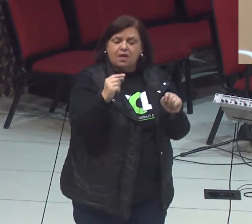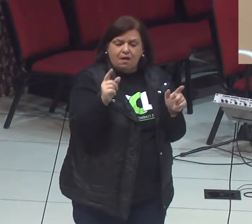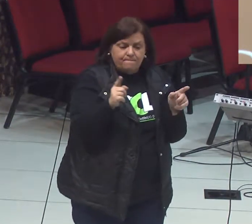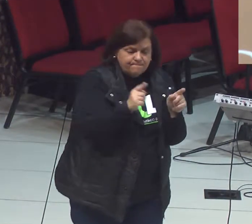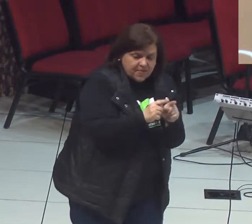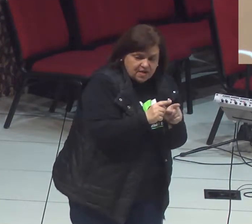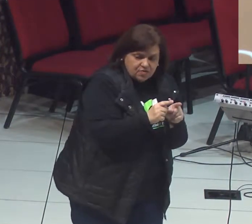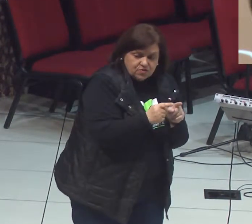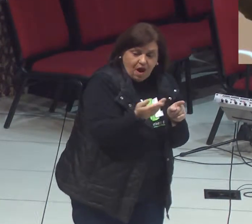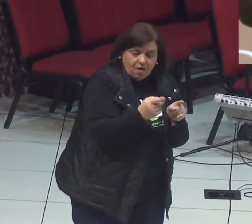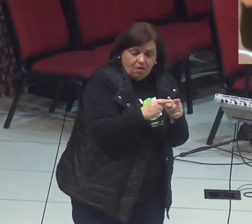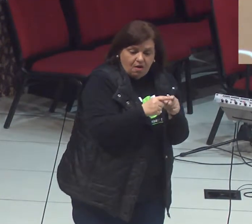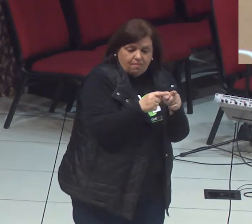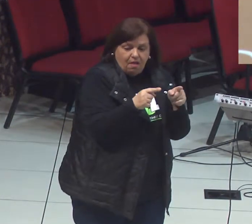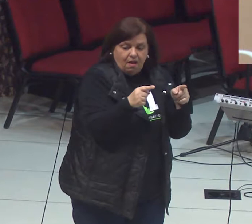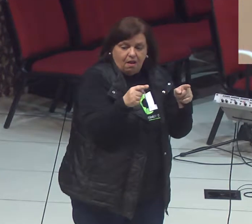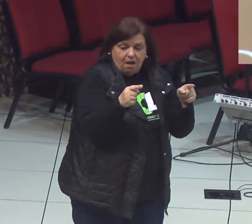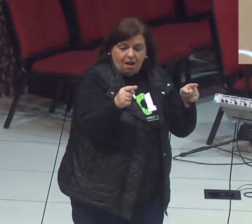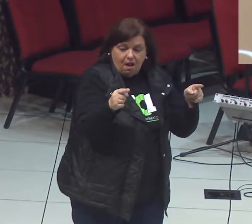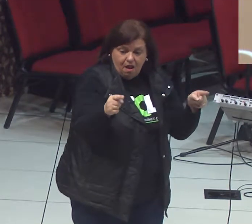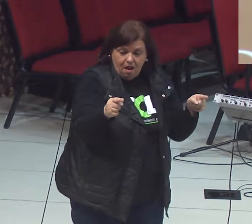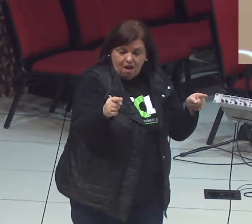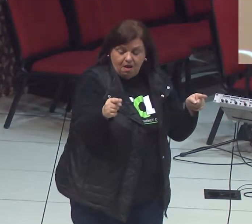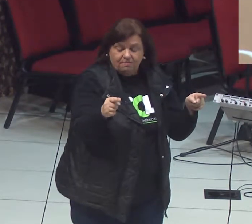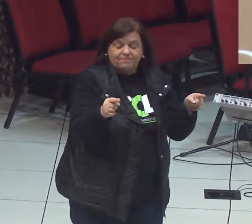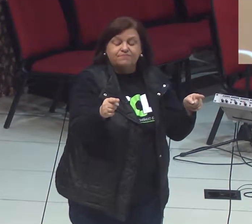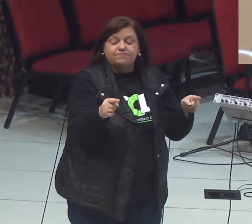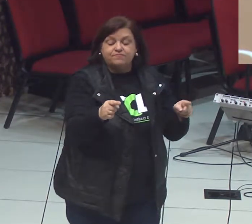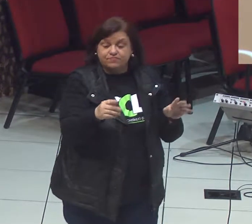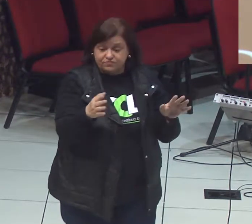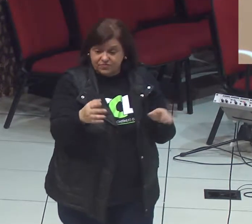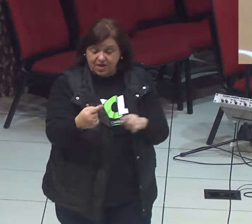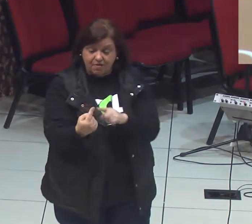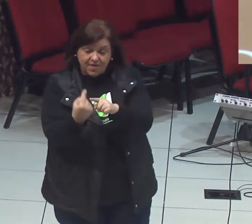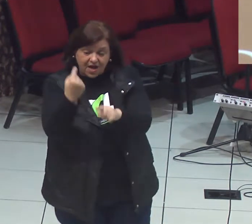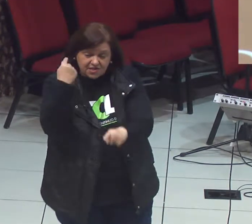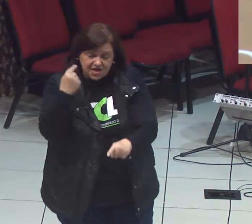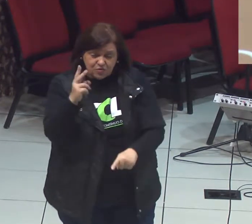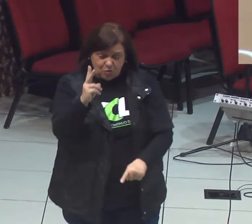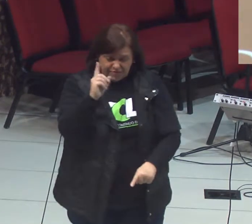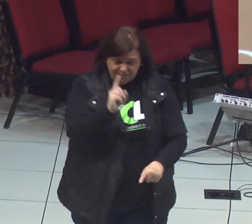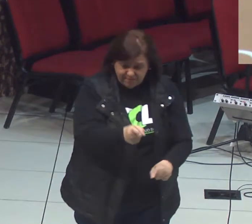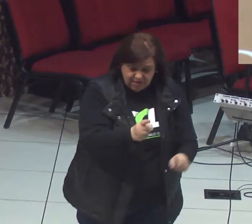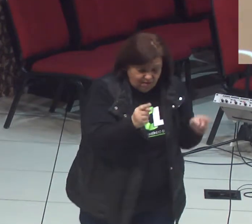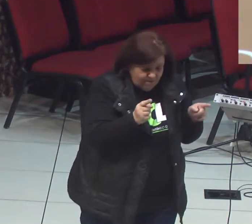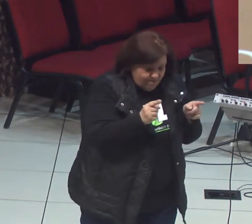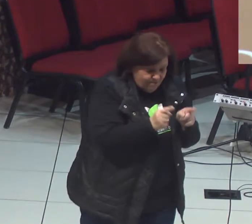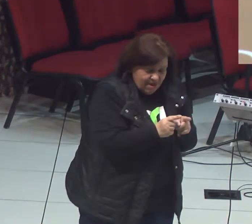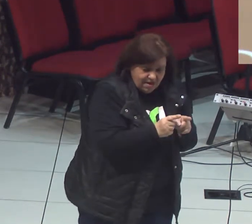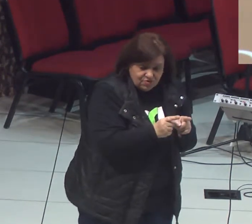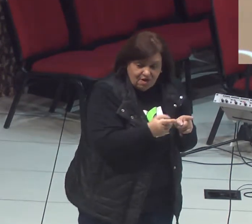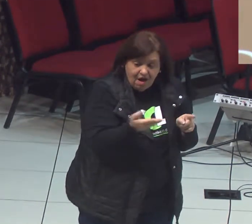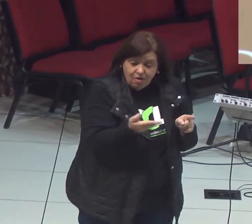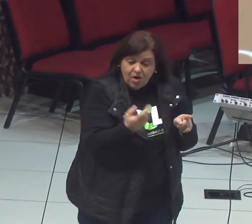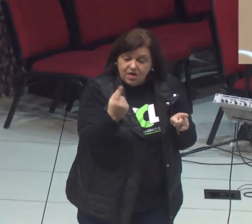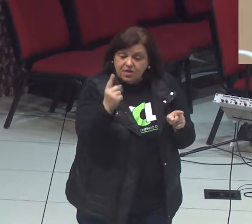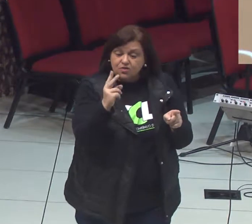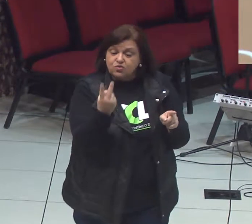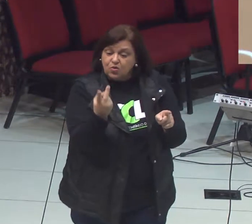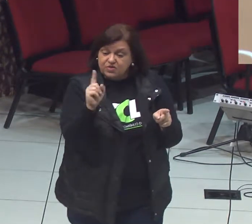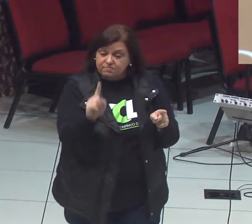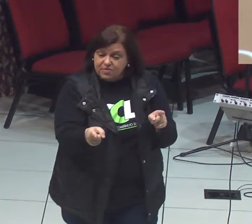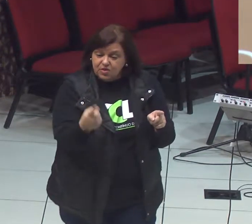de toda a pesquisa estatística do IBGE, o de 2010. A estatística apontou, então, a seguinte